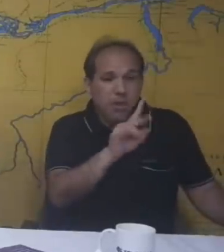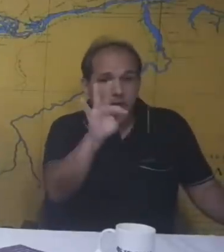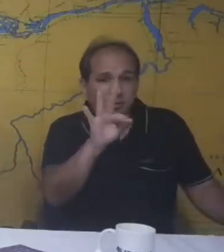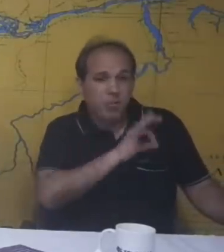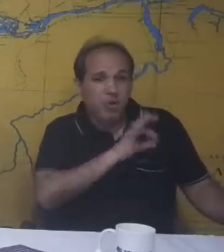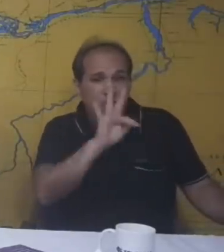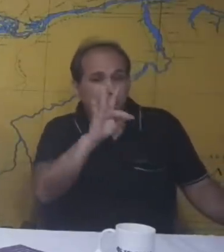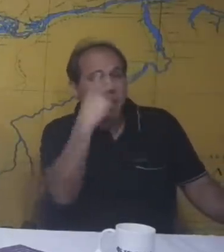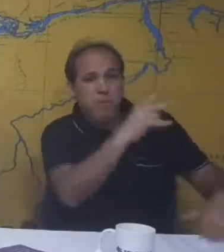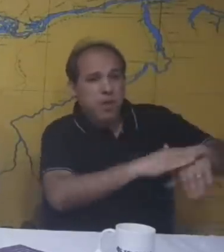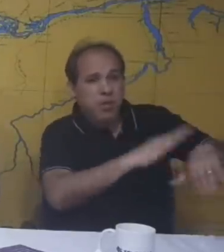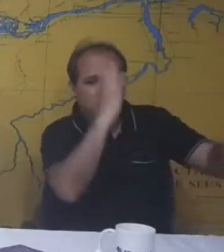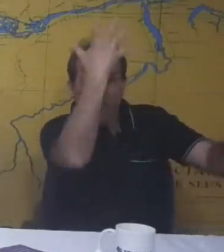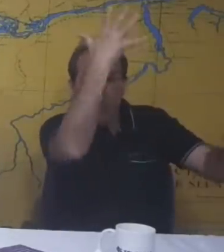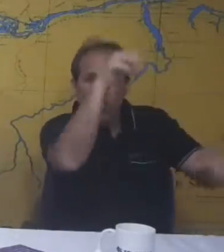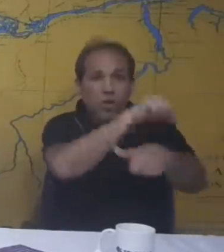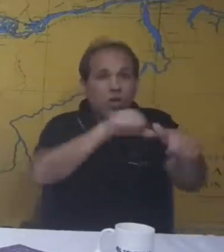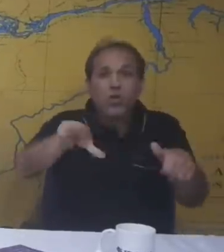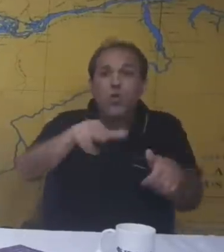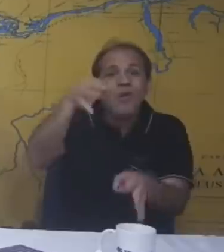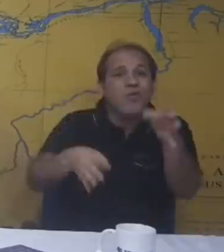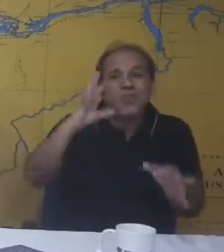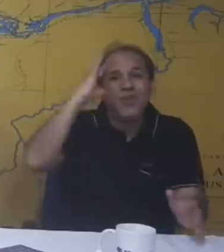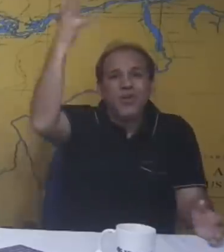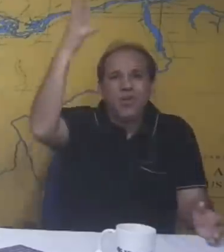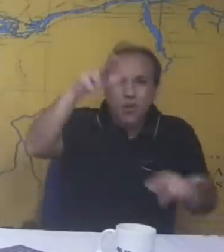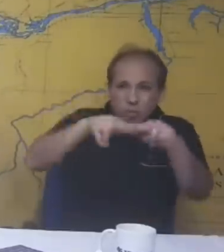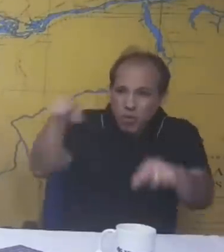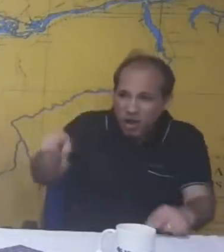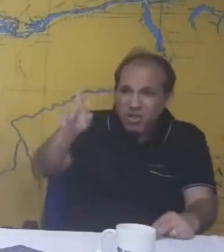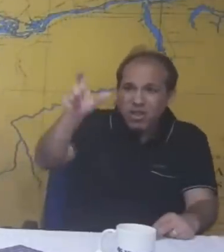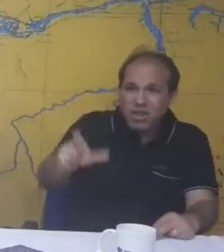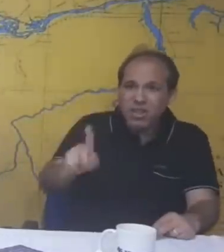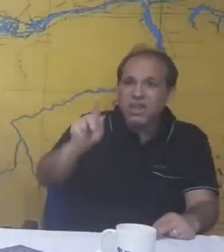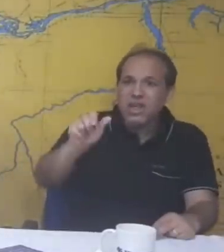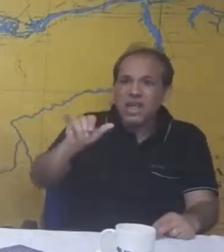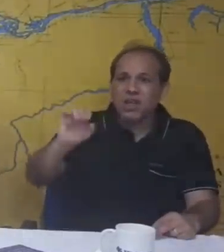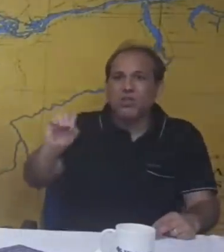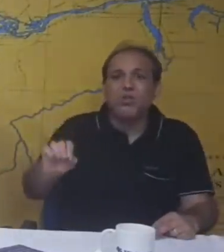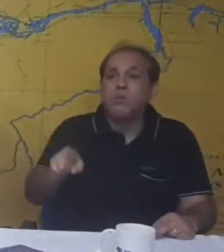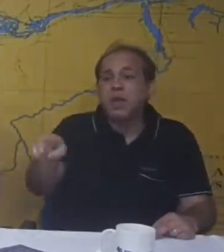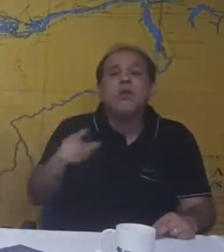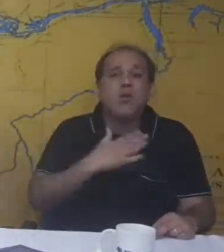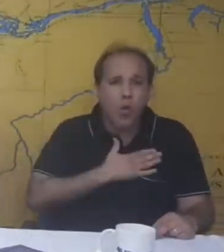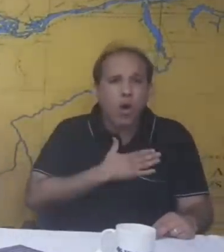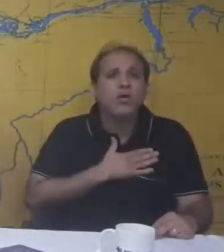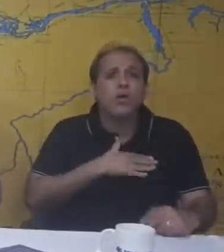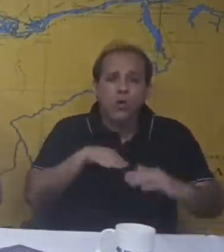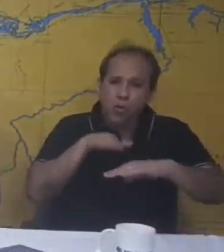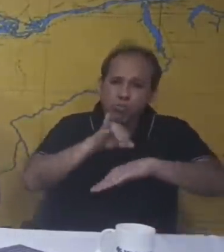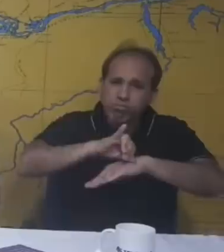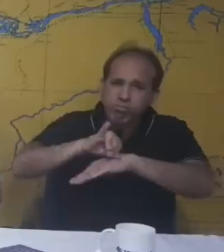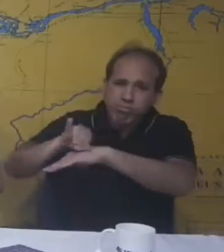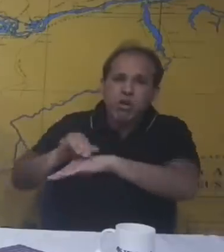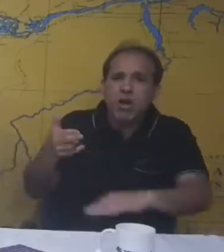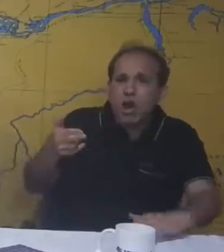causa disso, o Cássio é desarmamentista. Detalhe, o Cássio é CAC. É colecionador, atirador e caçador. Então não é